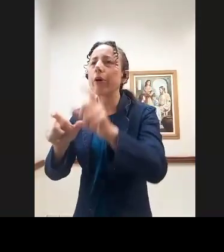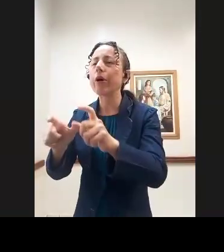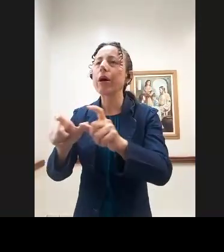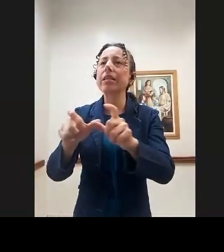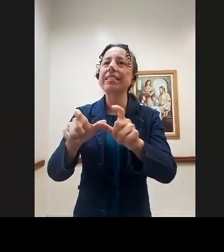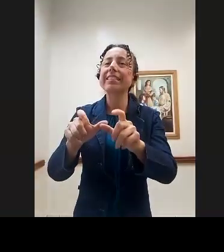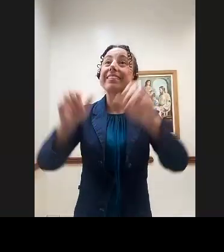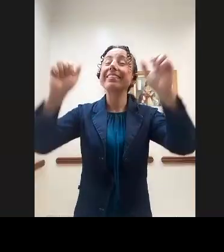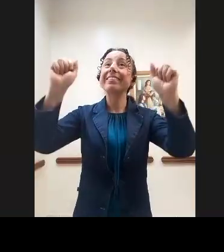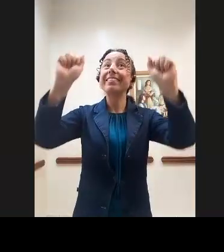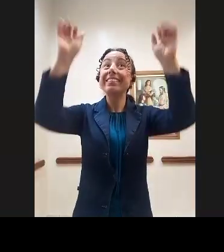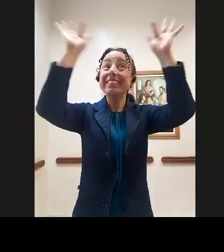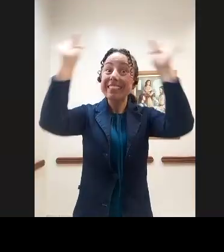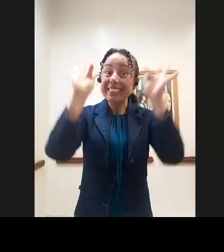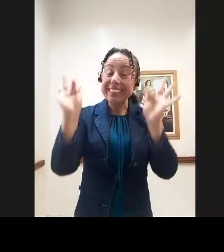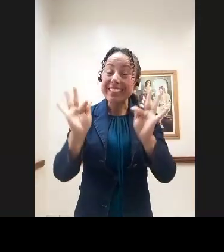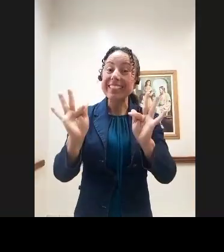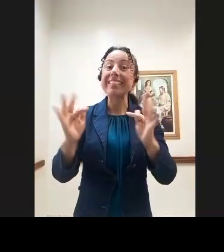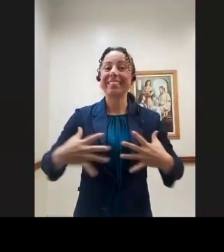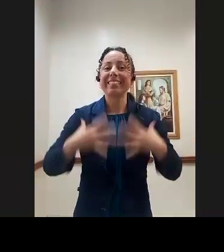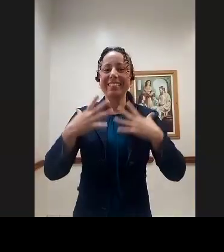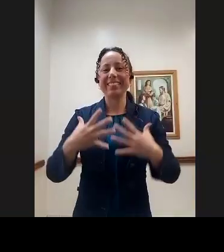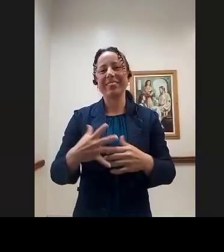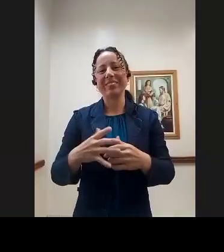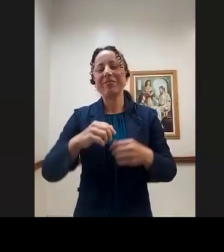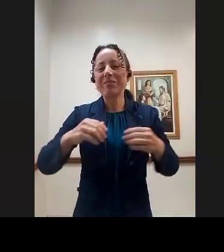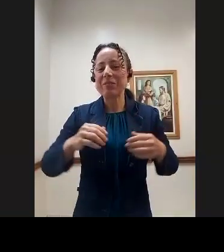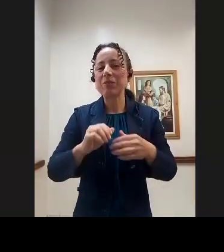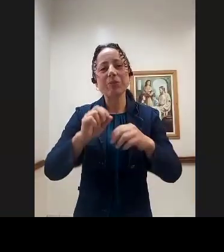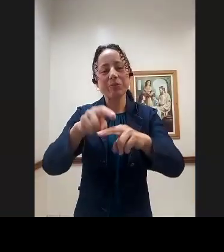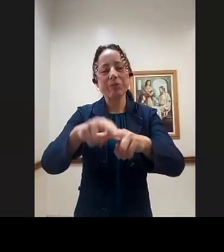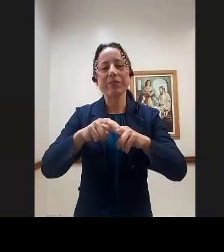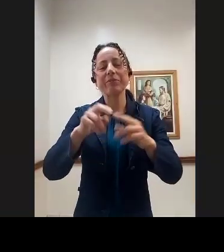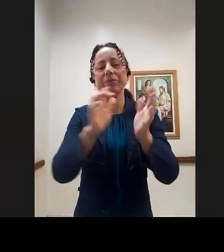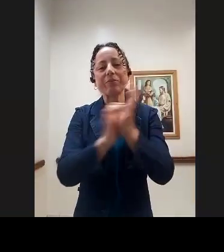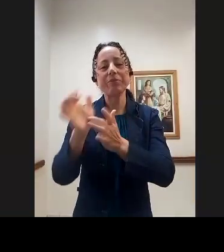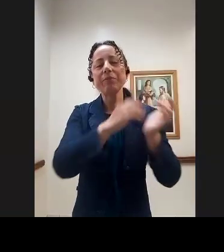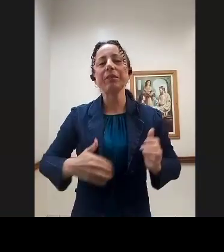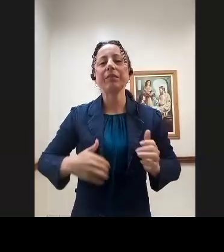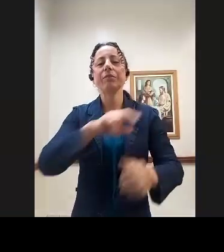Jesus Cristo. Eu deixo esse testemunho em nome de Jesus Cristo também.